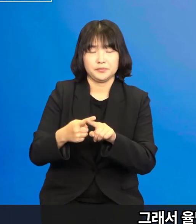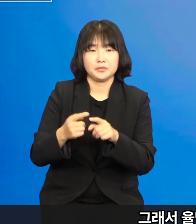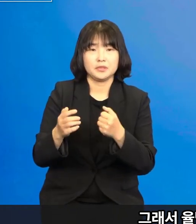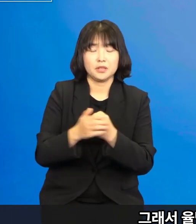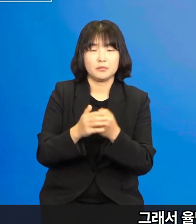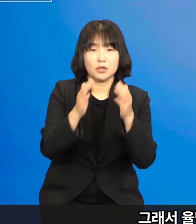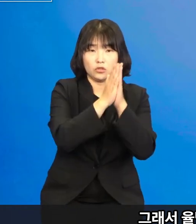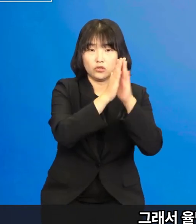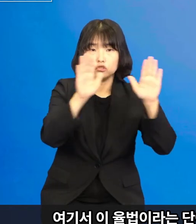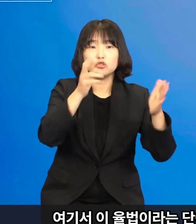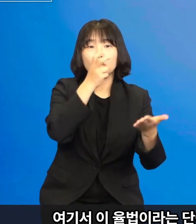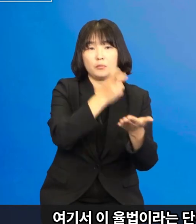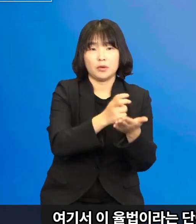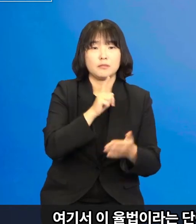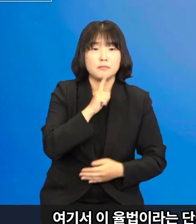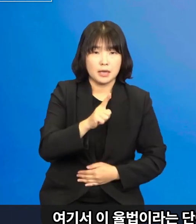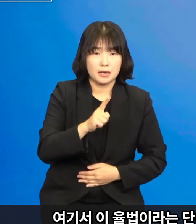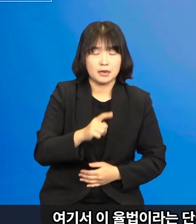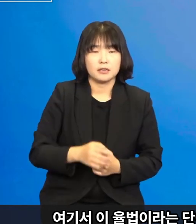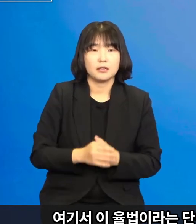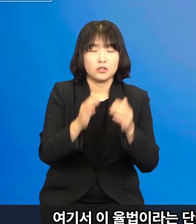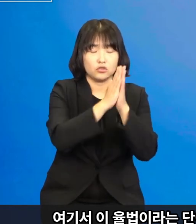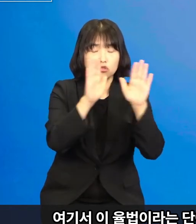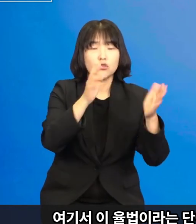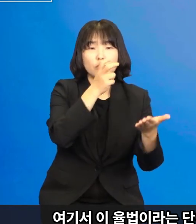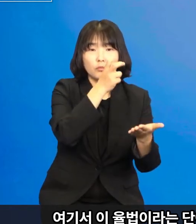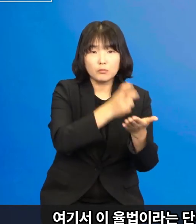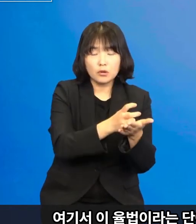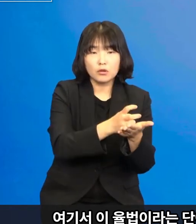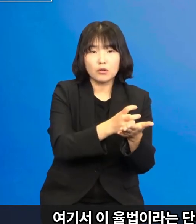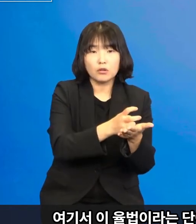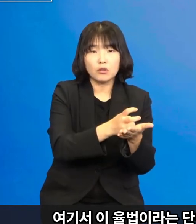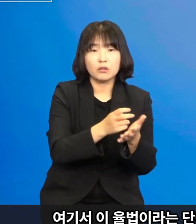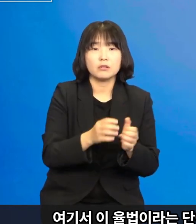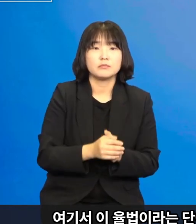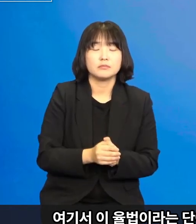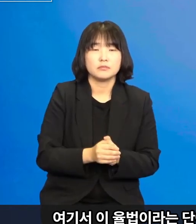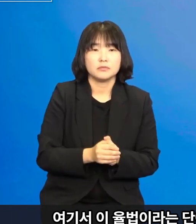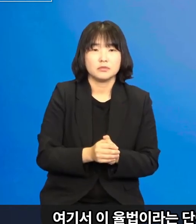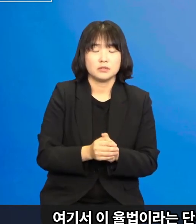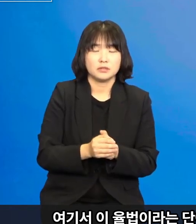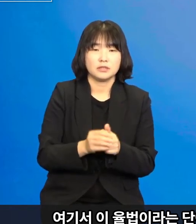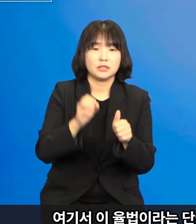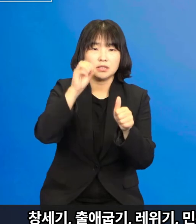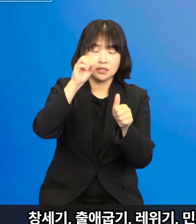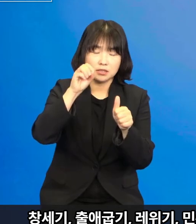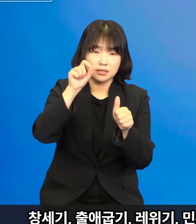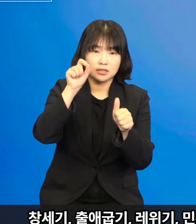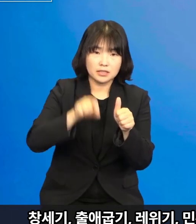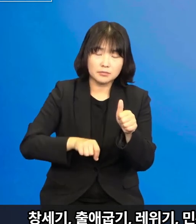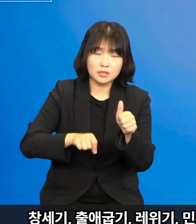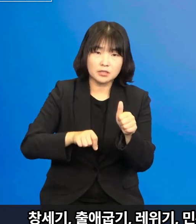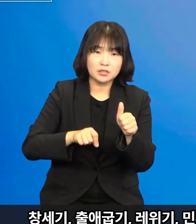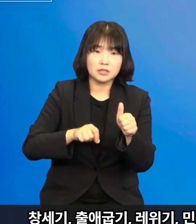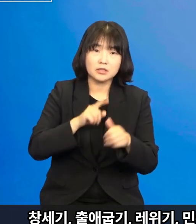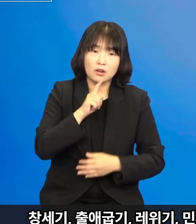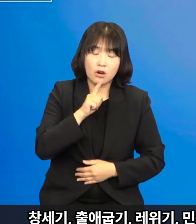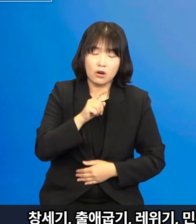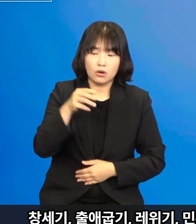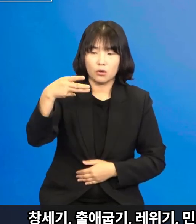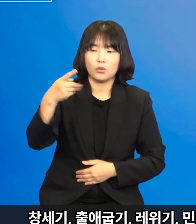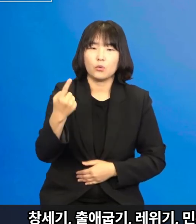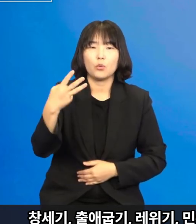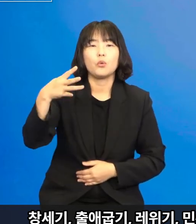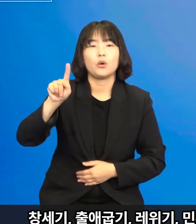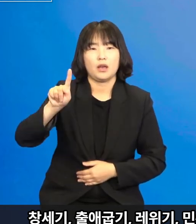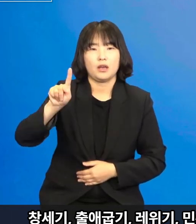거죠. 여기서 이 율법이라는 단어 히브리어로 토라, 즉 모세오경, 창세기, 출애굽기, 레위기, 민수기,